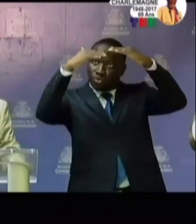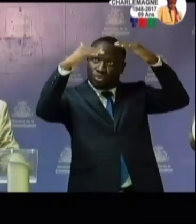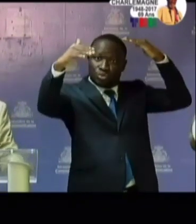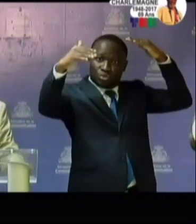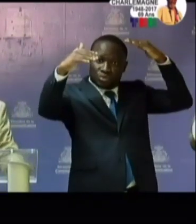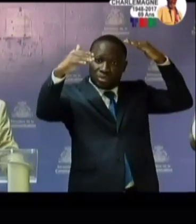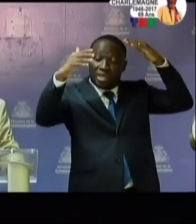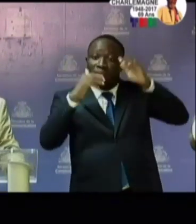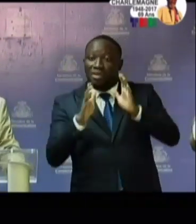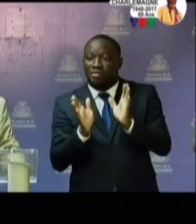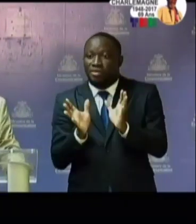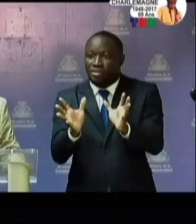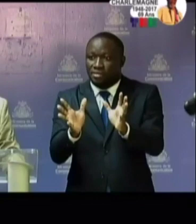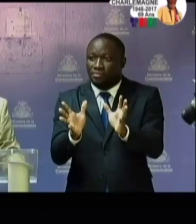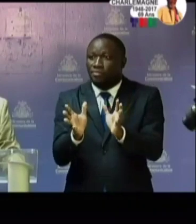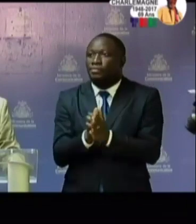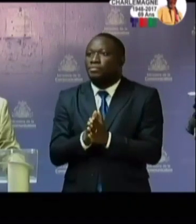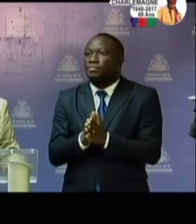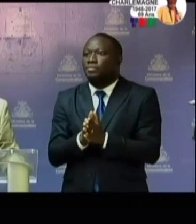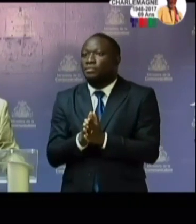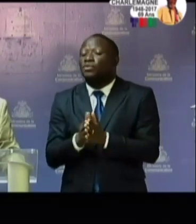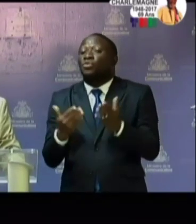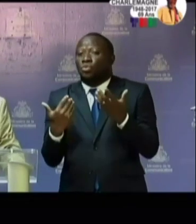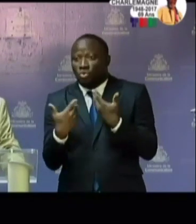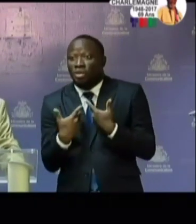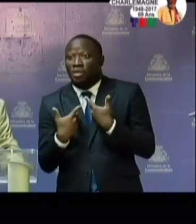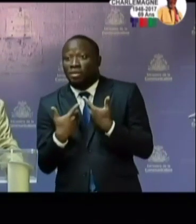n'a avancé et au contraire nous gagnons